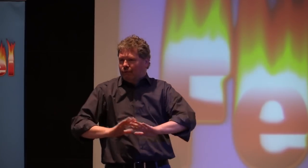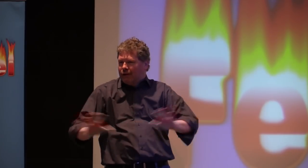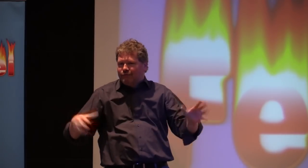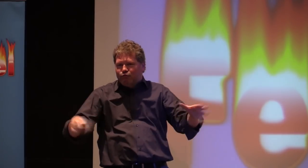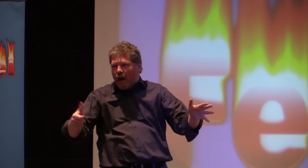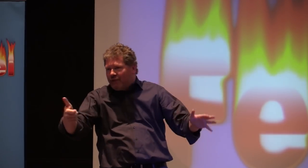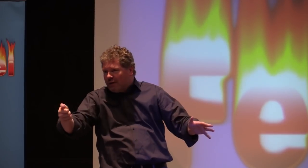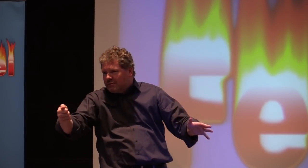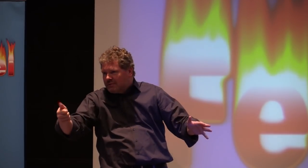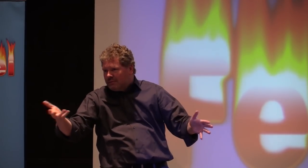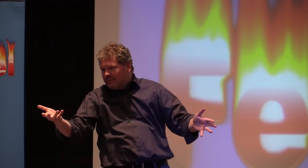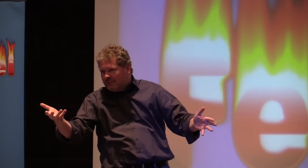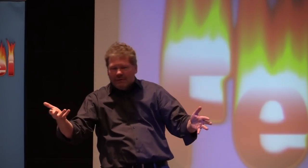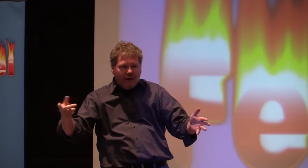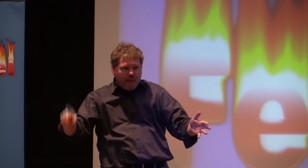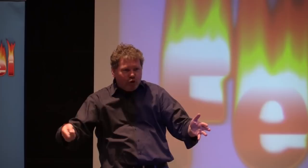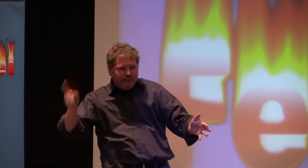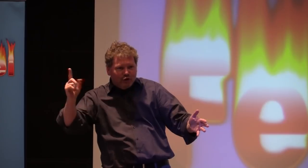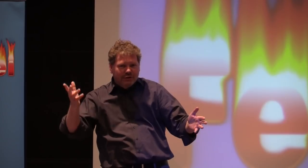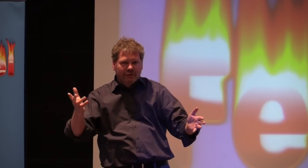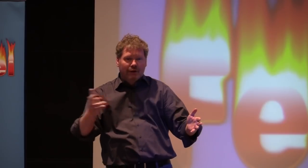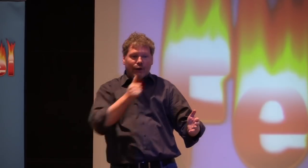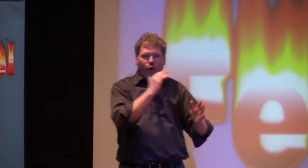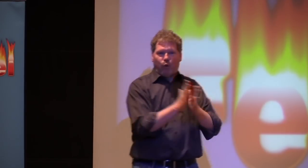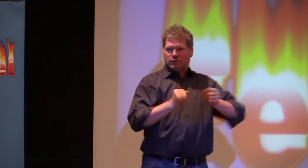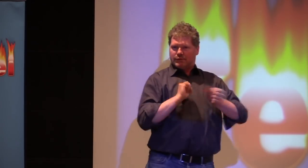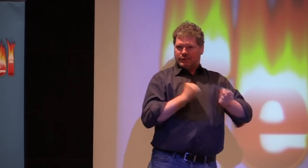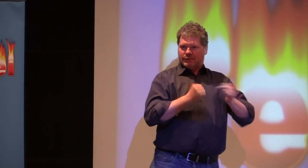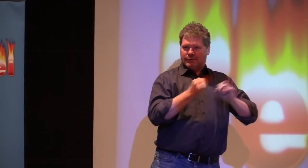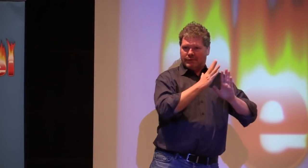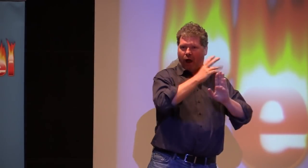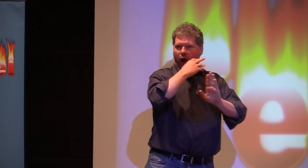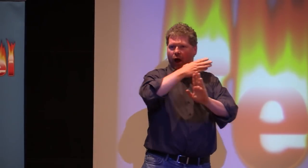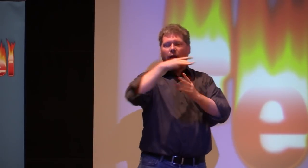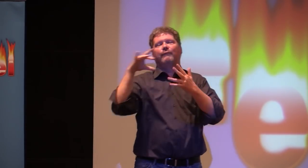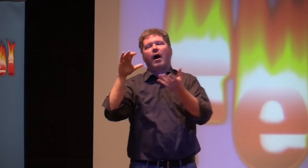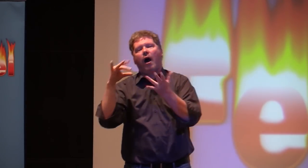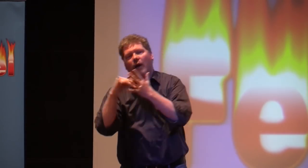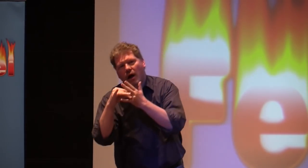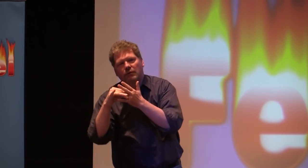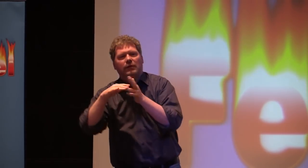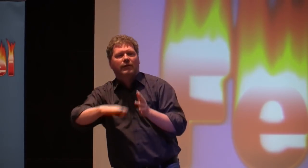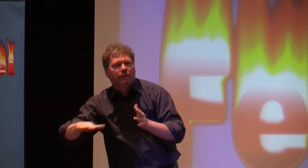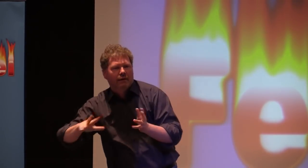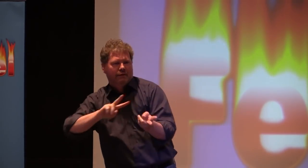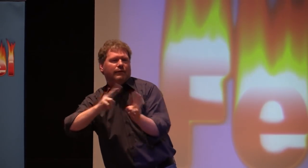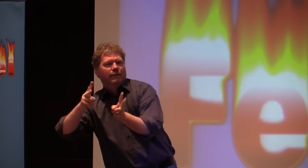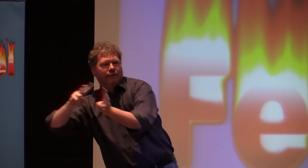wechselt irgendwann in Richtung Kartenspielen, Bier trinken und Fußball gucken. Also es ist halt einfach nicht mehr so, dass die